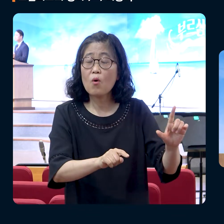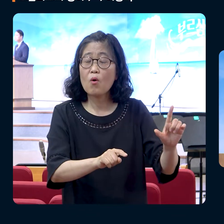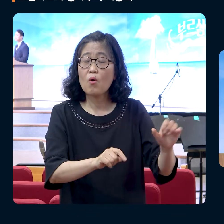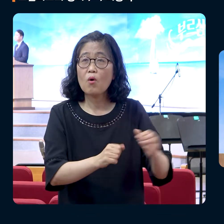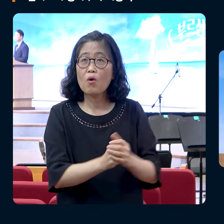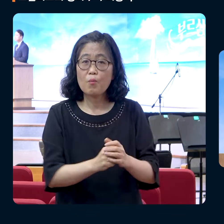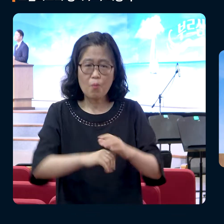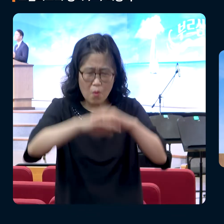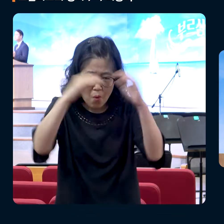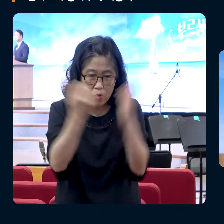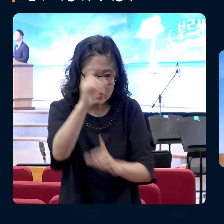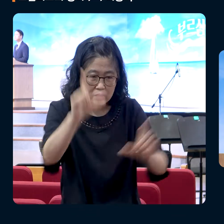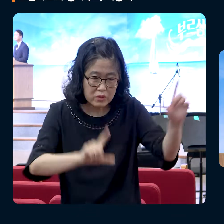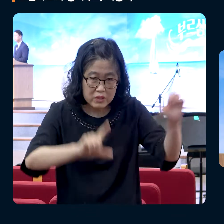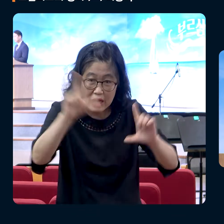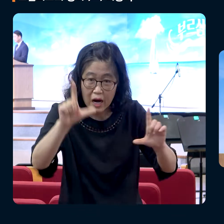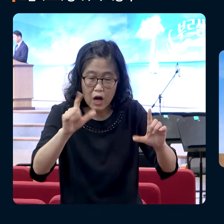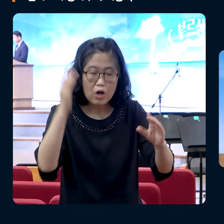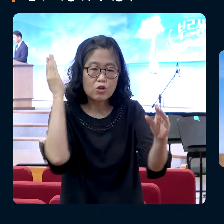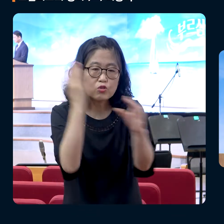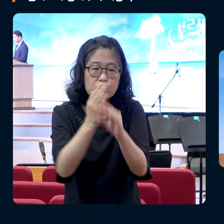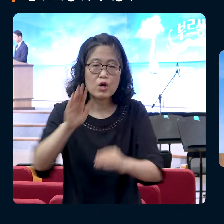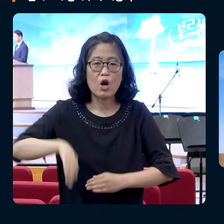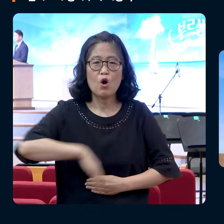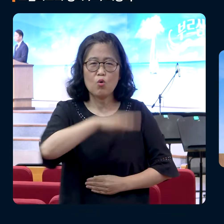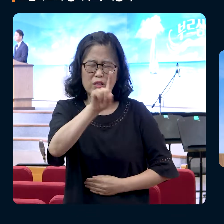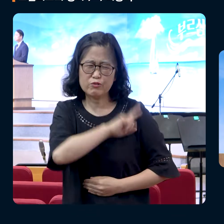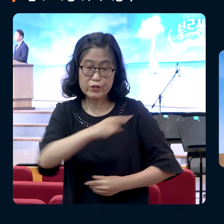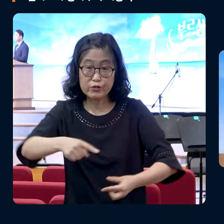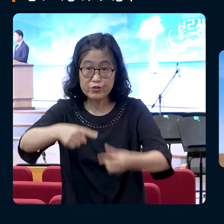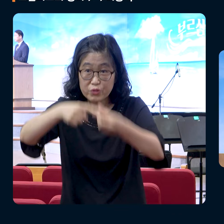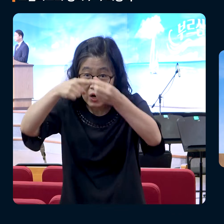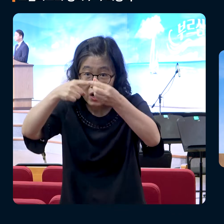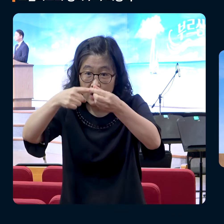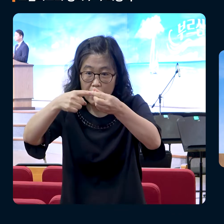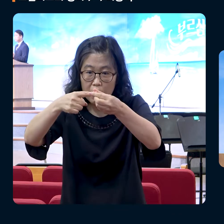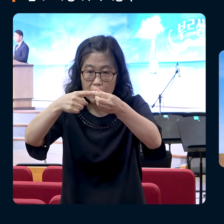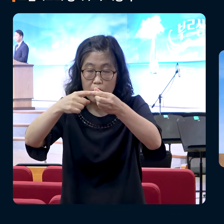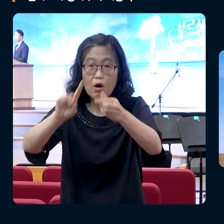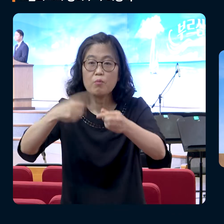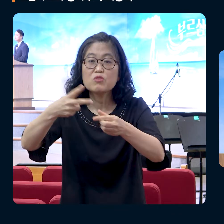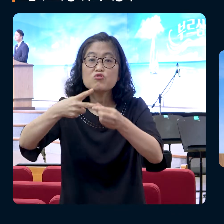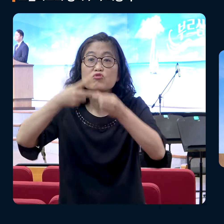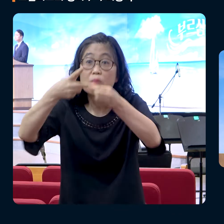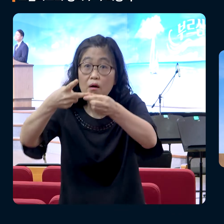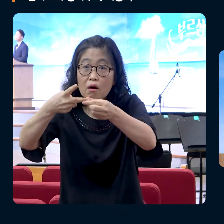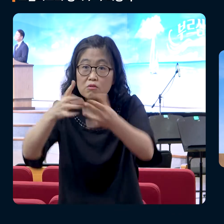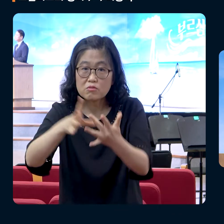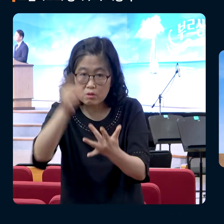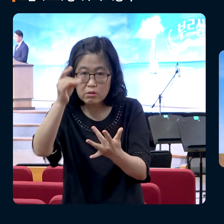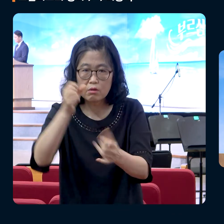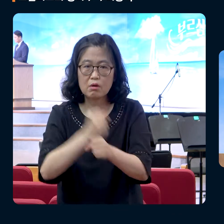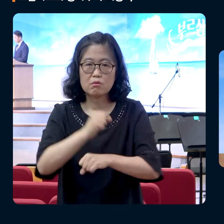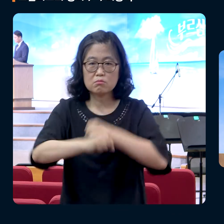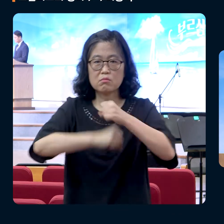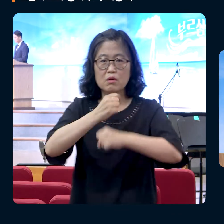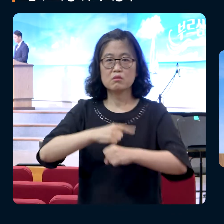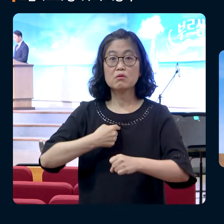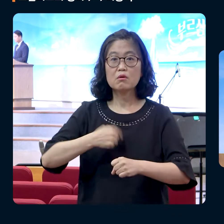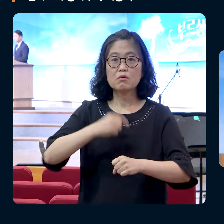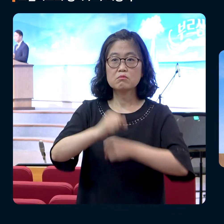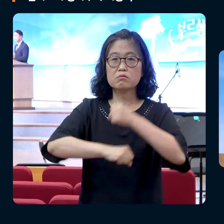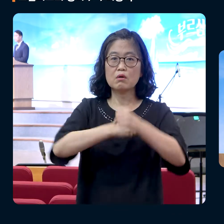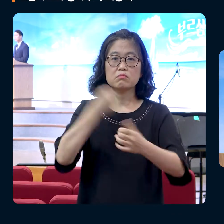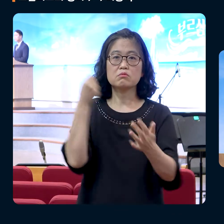모든 상황 가운데 최선의 선택을 하든 차선의 선택을 하든 늘 우리의 자유로운 뜻대로 선택을 하면서 살아가고